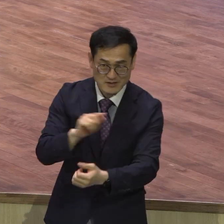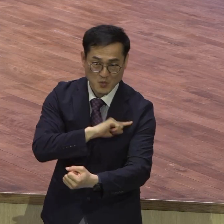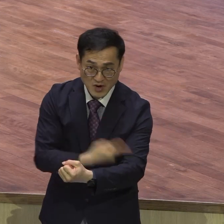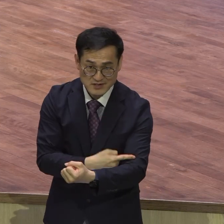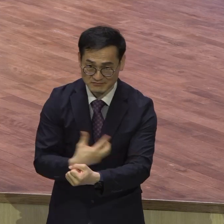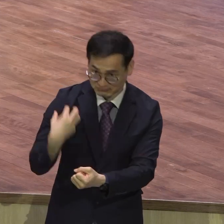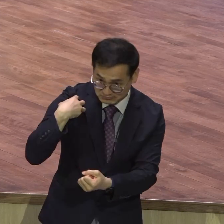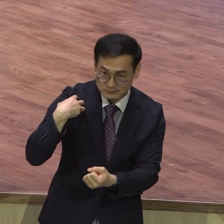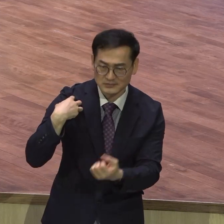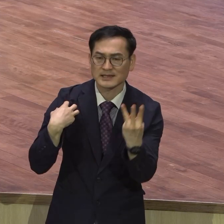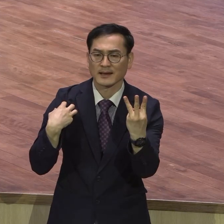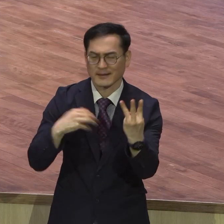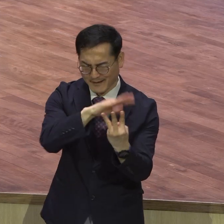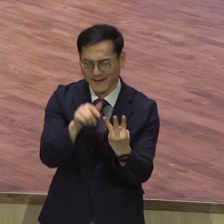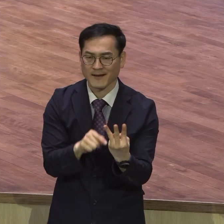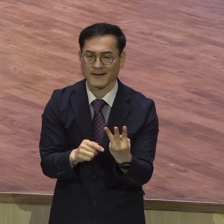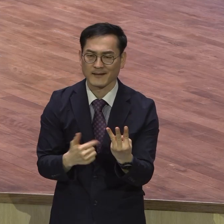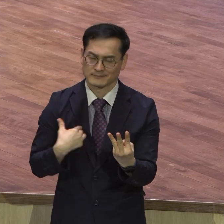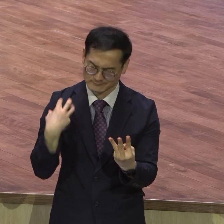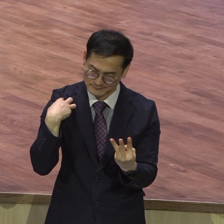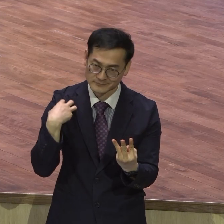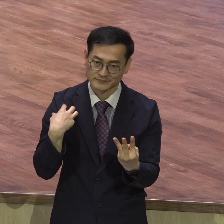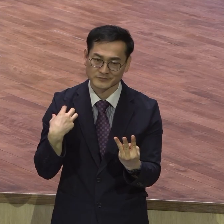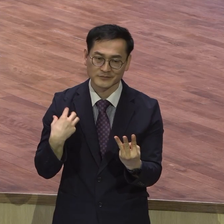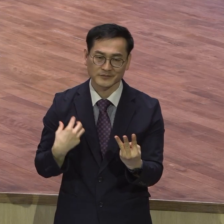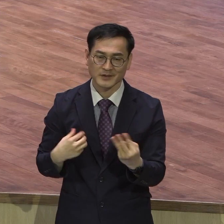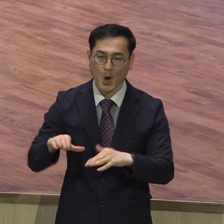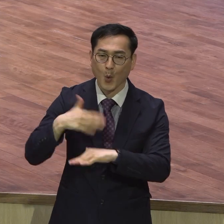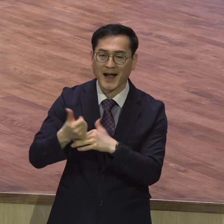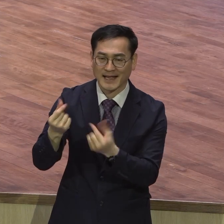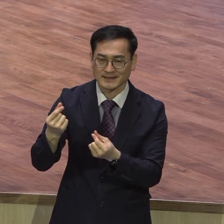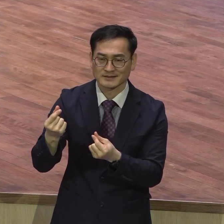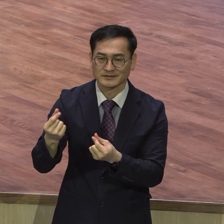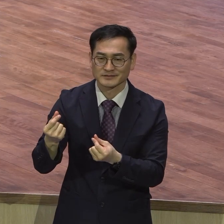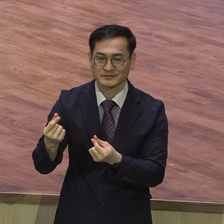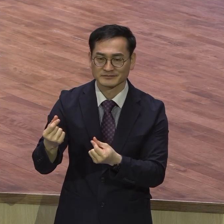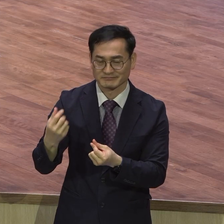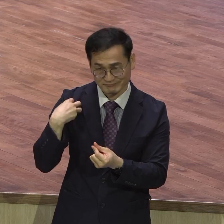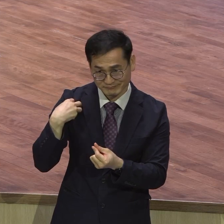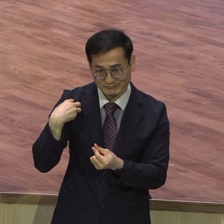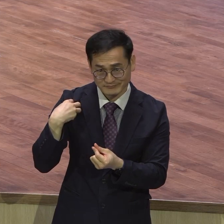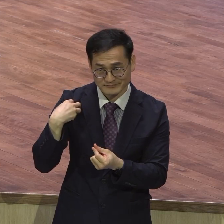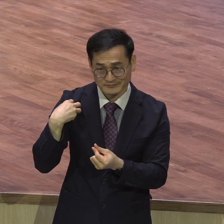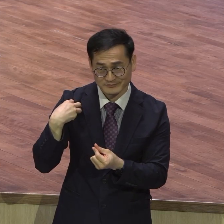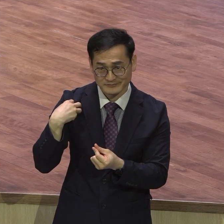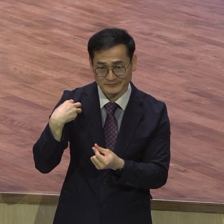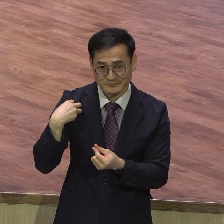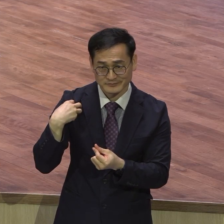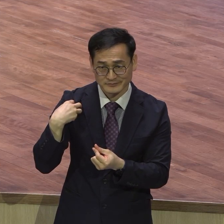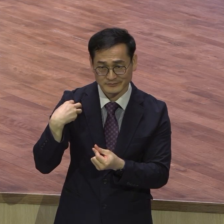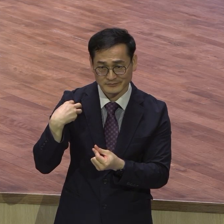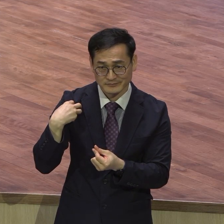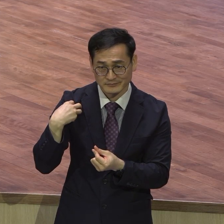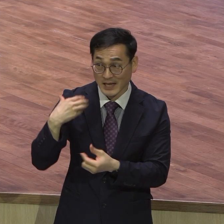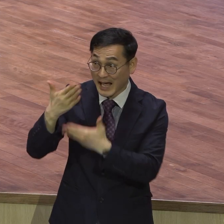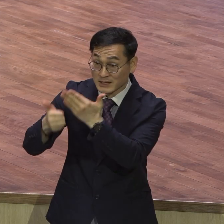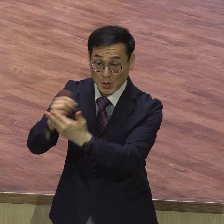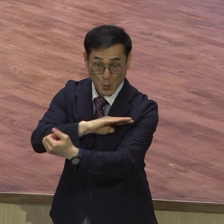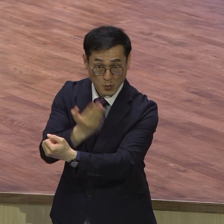꺾어버리고 끄집어내서 구원해주는 왕적 사명 이걸 주셨다니까 여러분에게